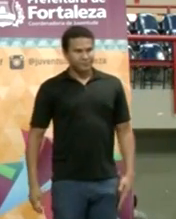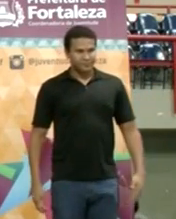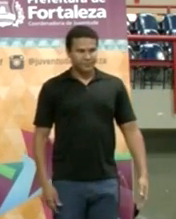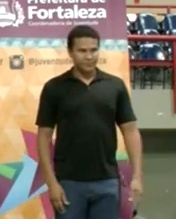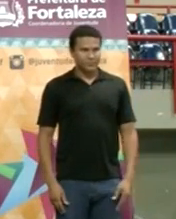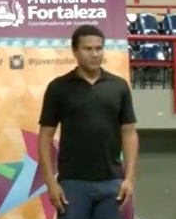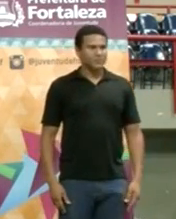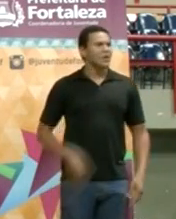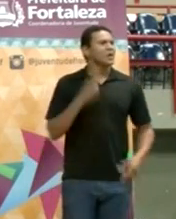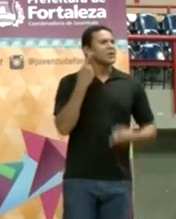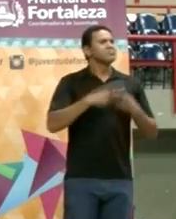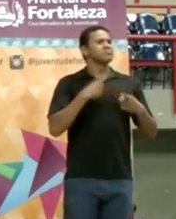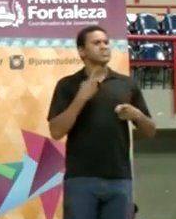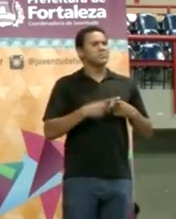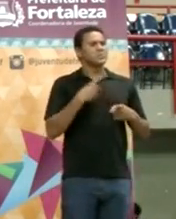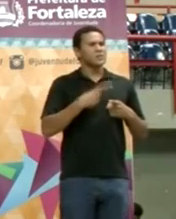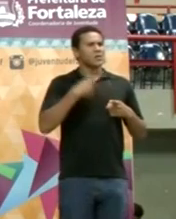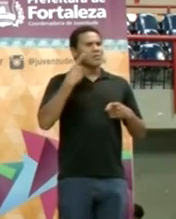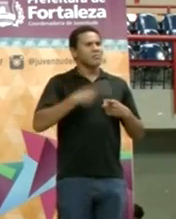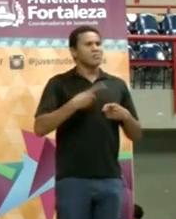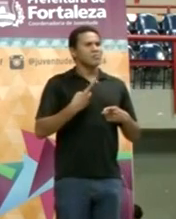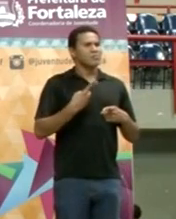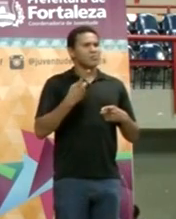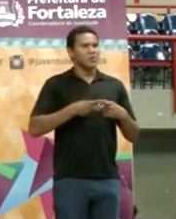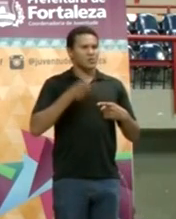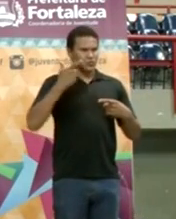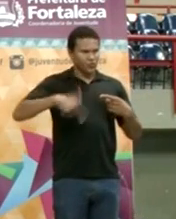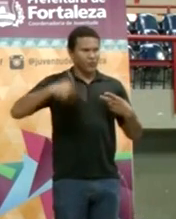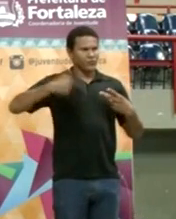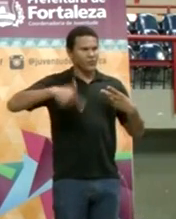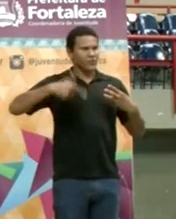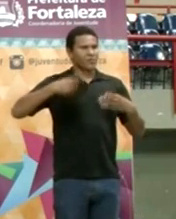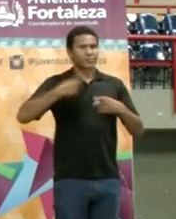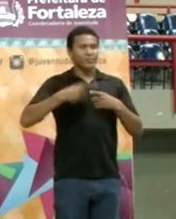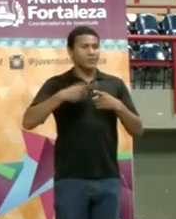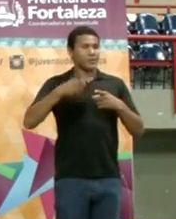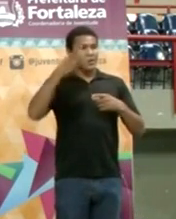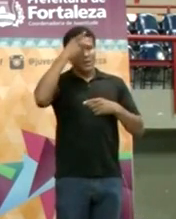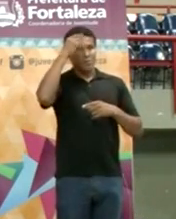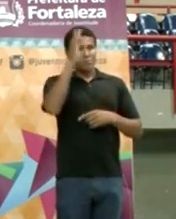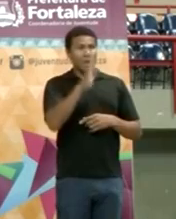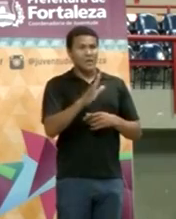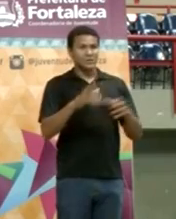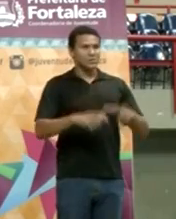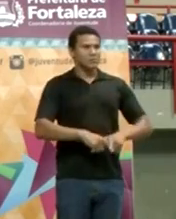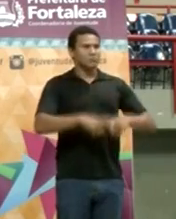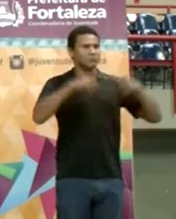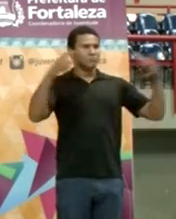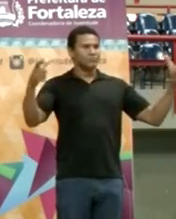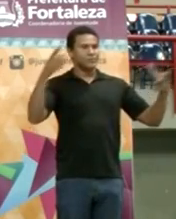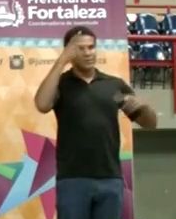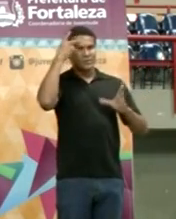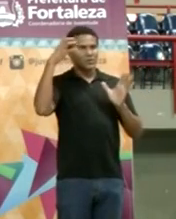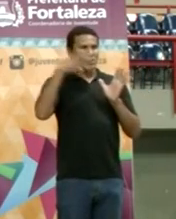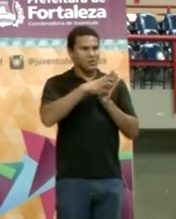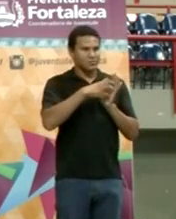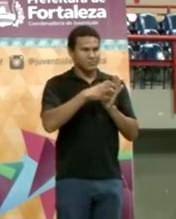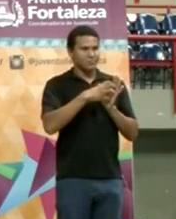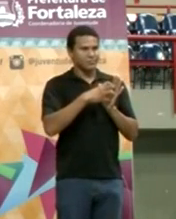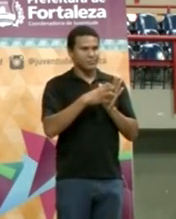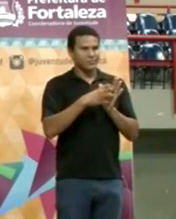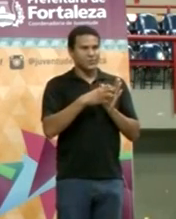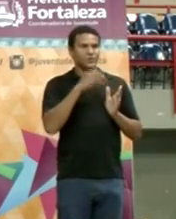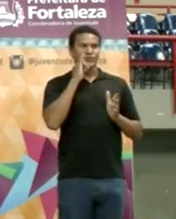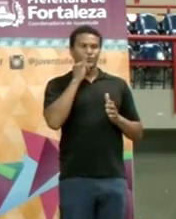últimos estudos atestam que o número de pessoas com AIDS no Brasil aumentou. Infelizmente. E a parte triste desse